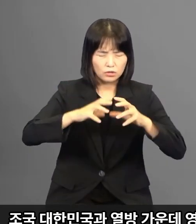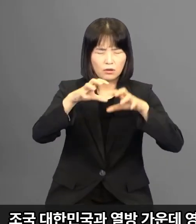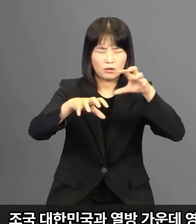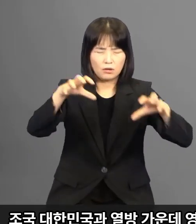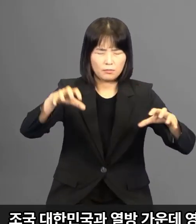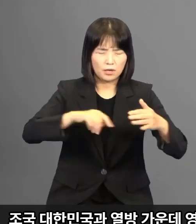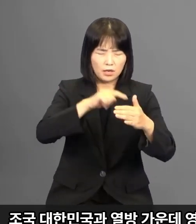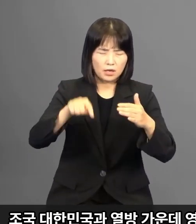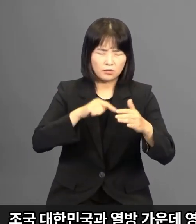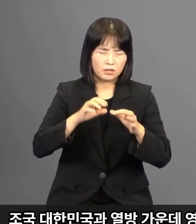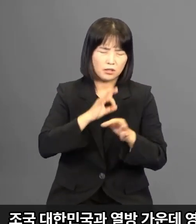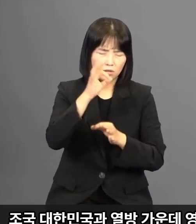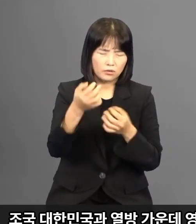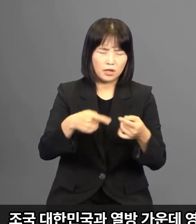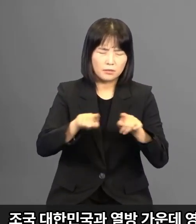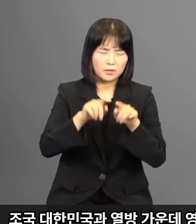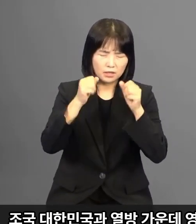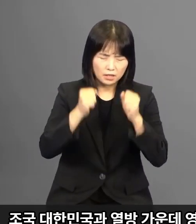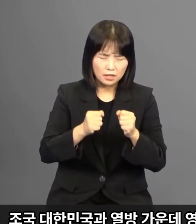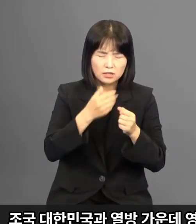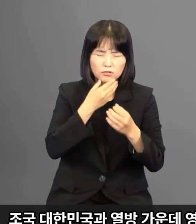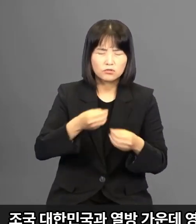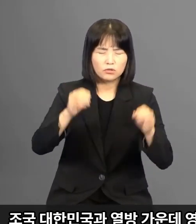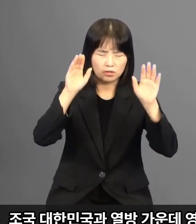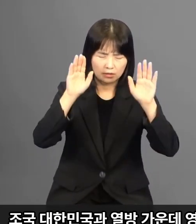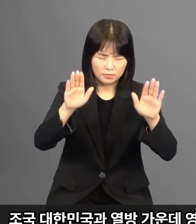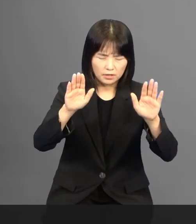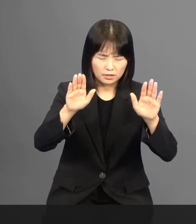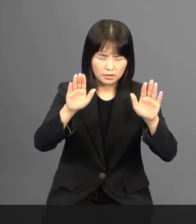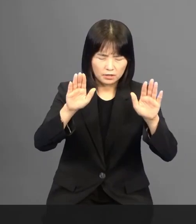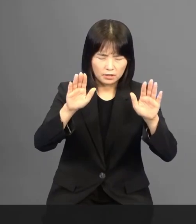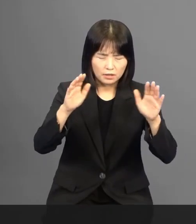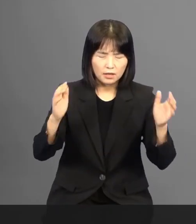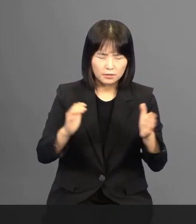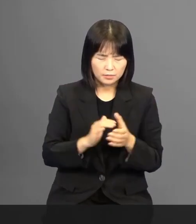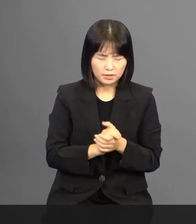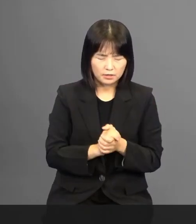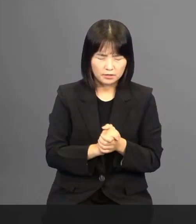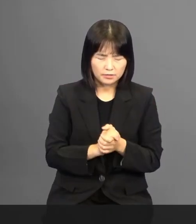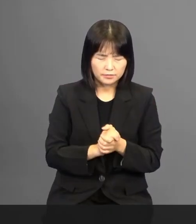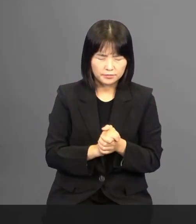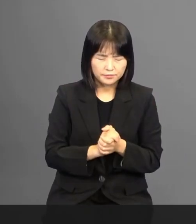열방 가운데 영원히 함께 하시기를 간절히 축원하옵나이다. 아멘.